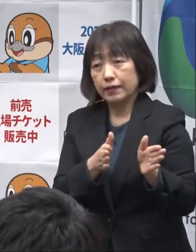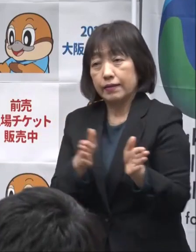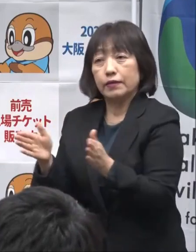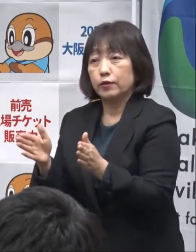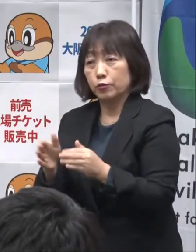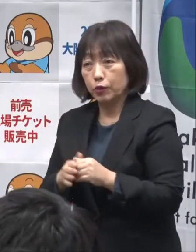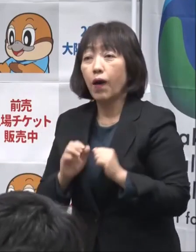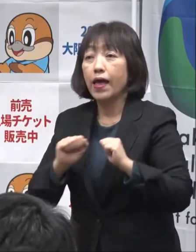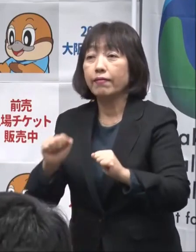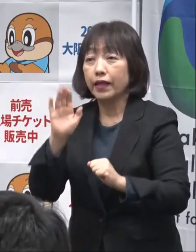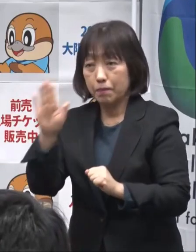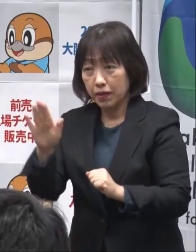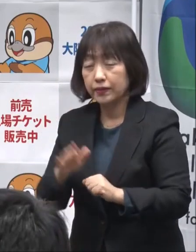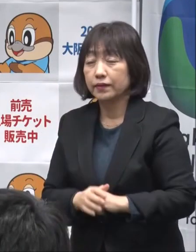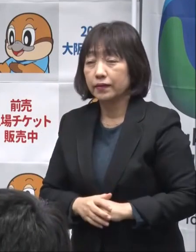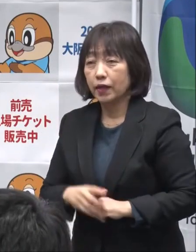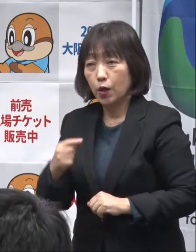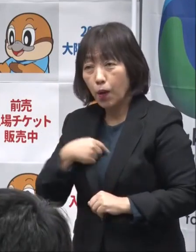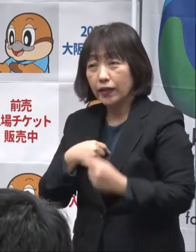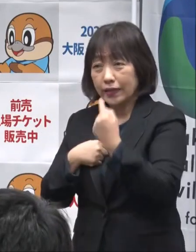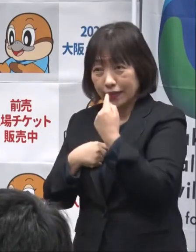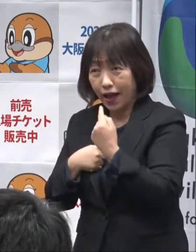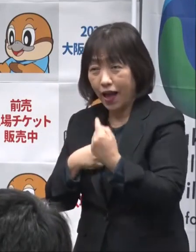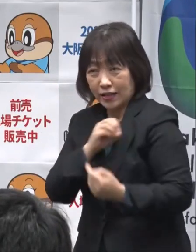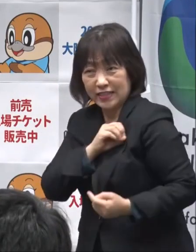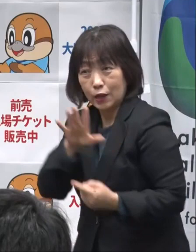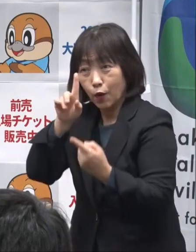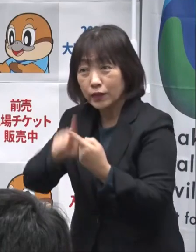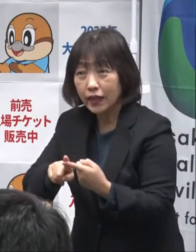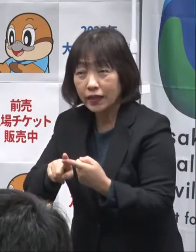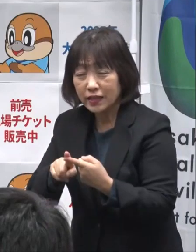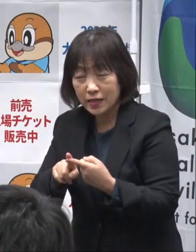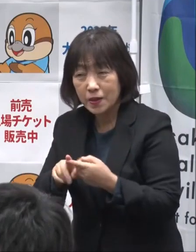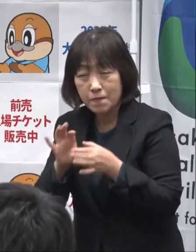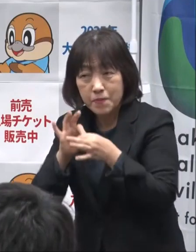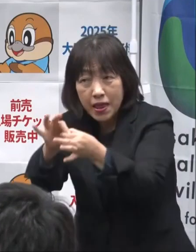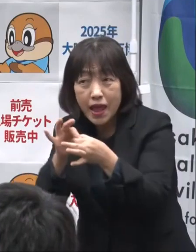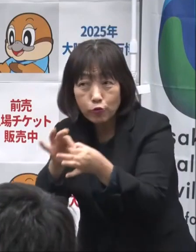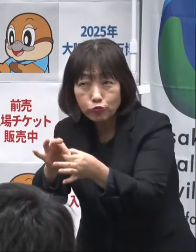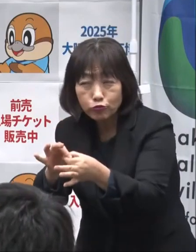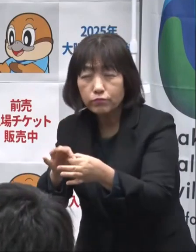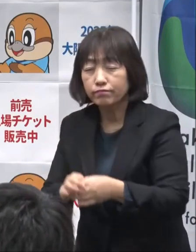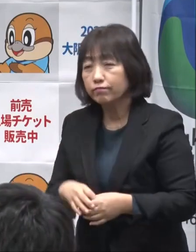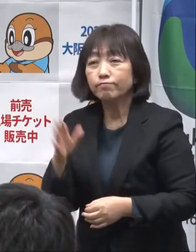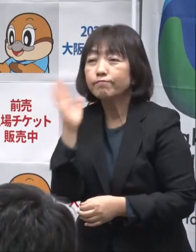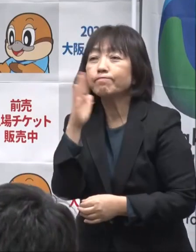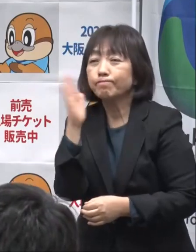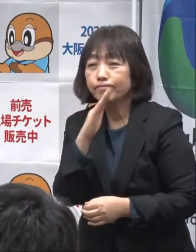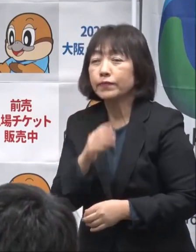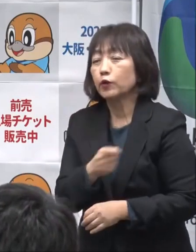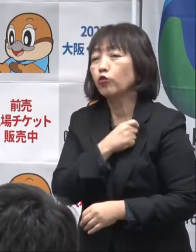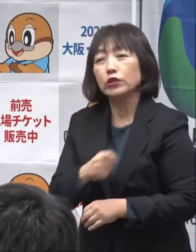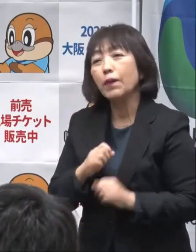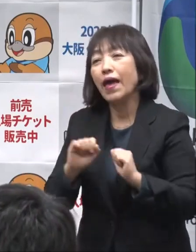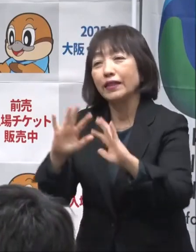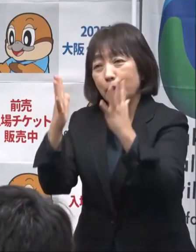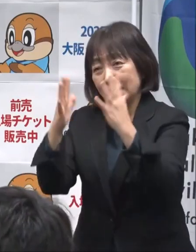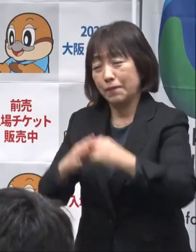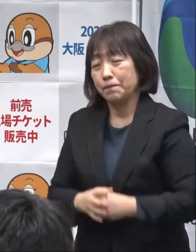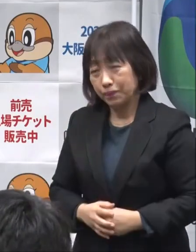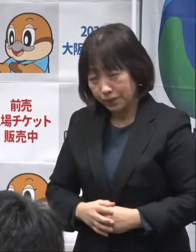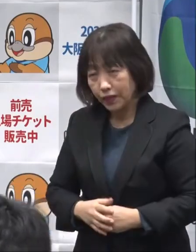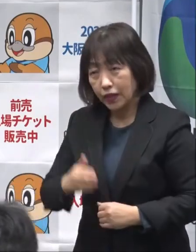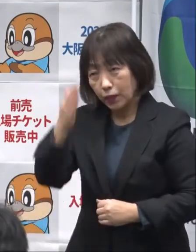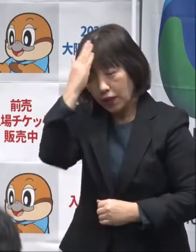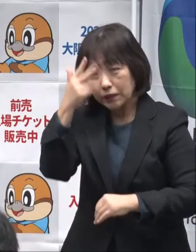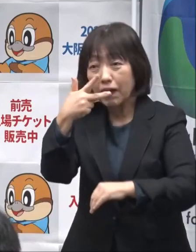からですね、積極的に何かこう連絡をしているということは特にはないです。これ輪